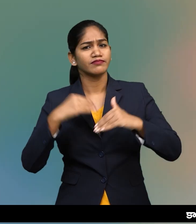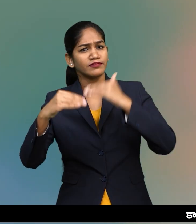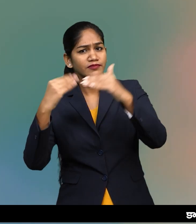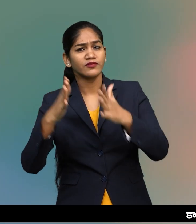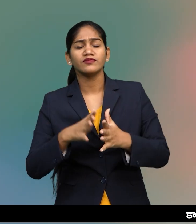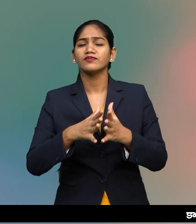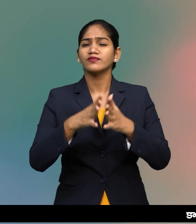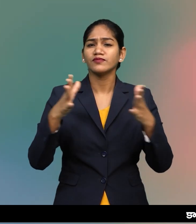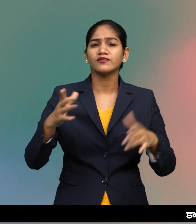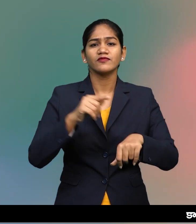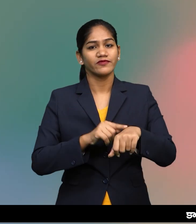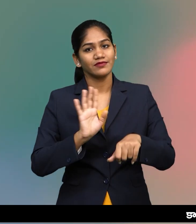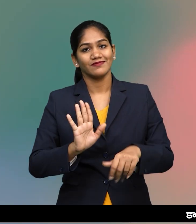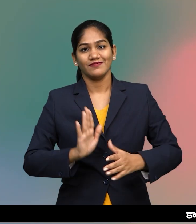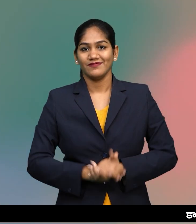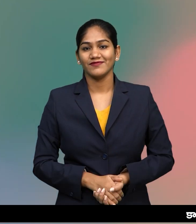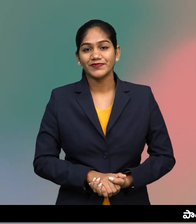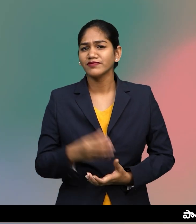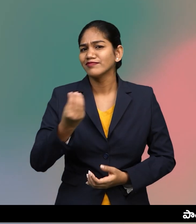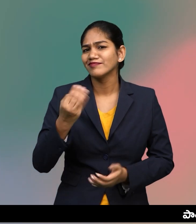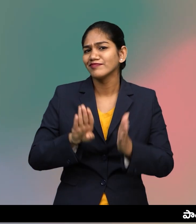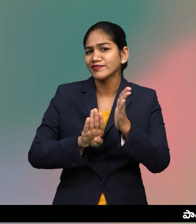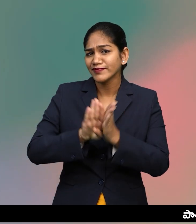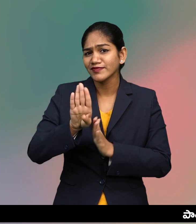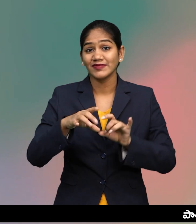కాలక్రమేణా పెరిగింది. పాత నగరాలు మరియు